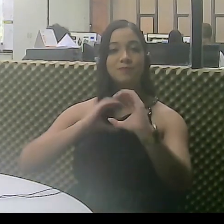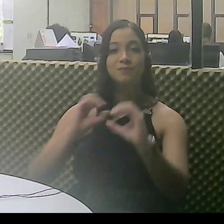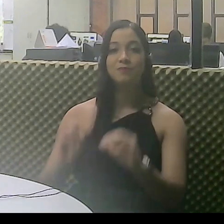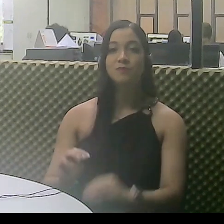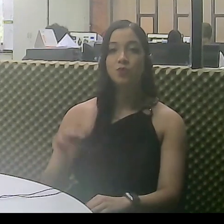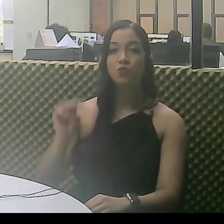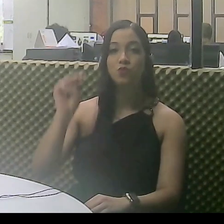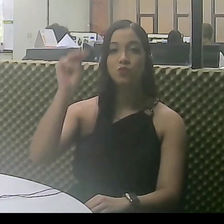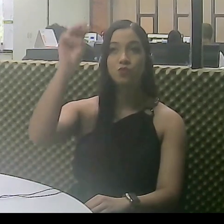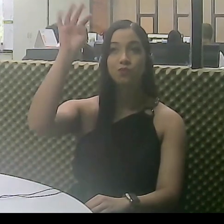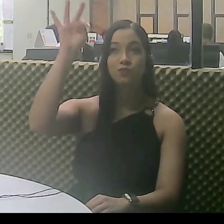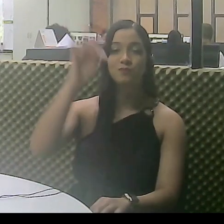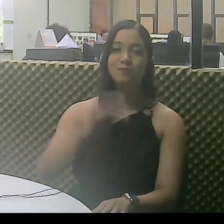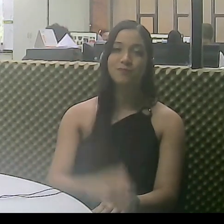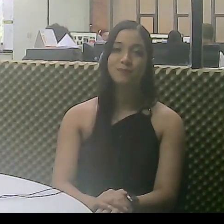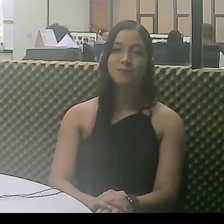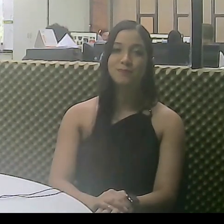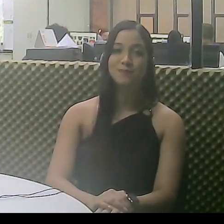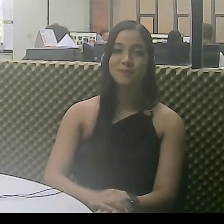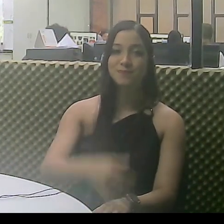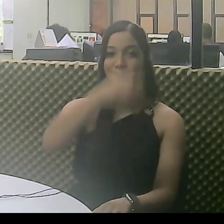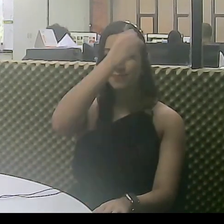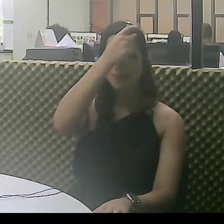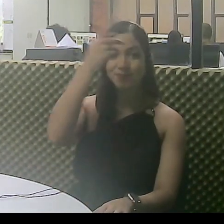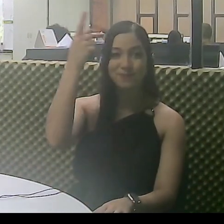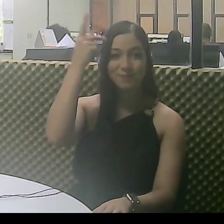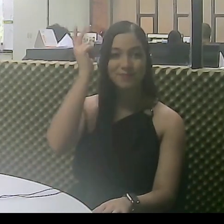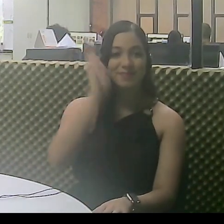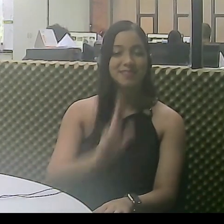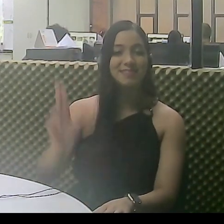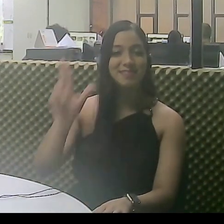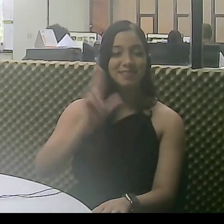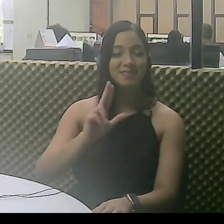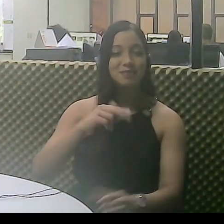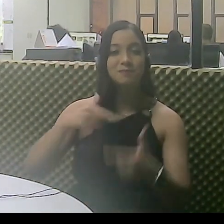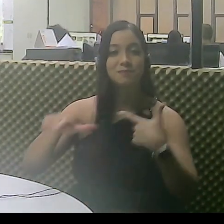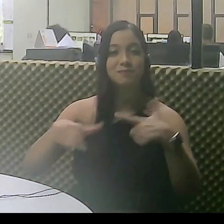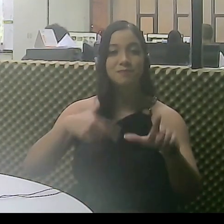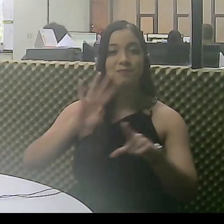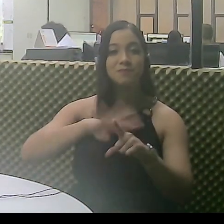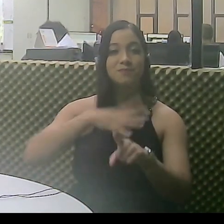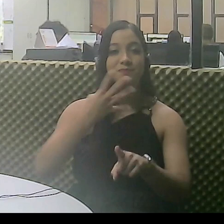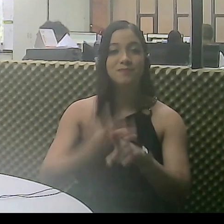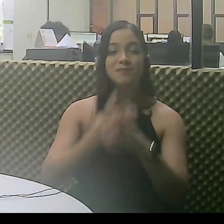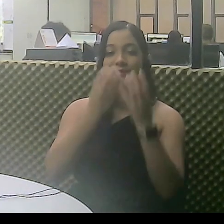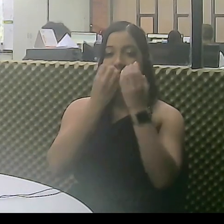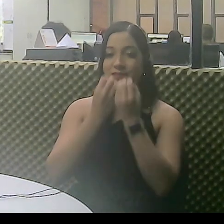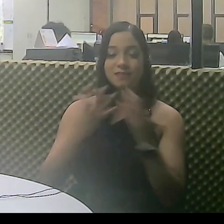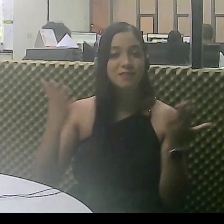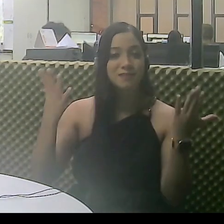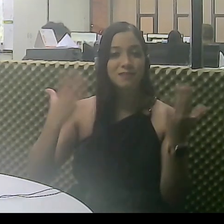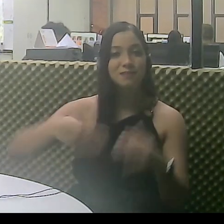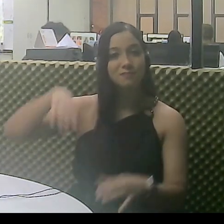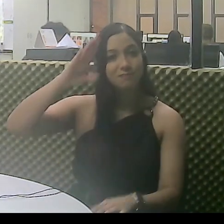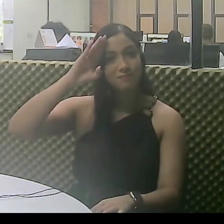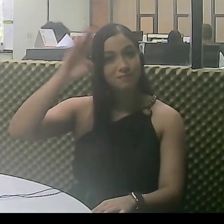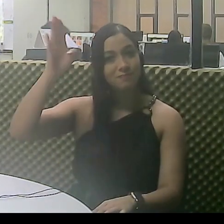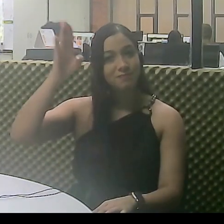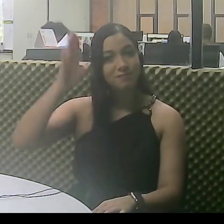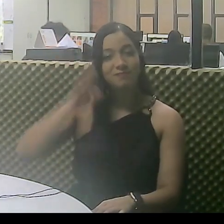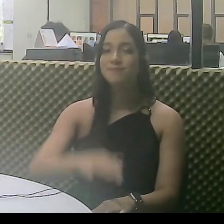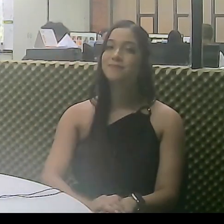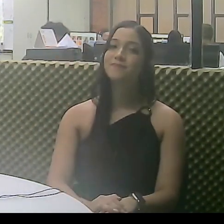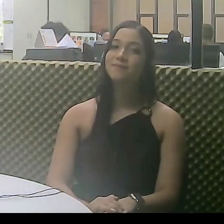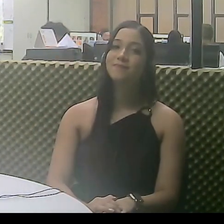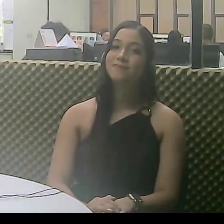Governo e Comunicação, Marco Túlio de Castro Kalimann. Prefeitura de Uberlândia. Fazer mais, fazer bem. Até